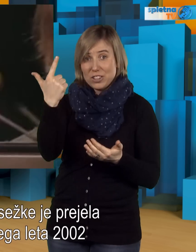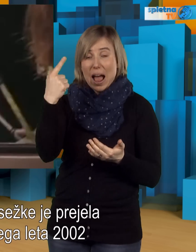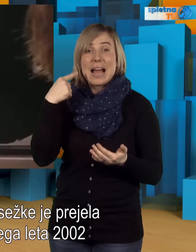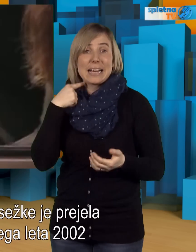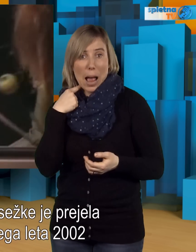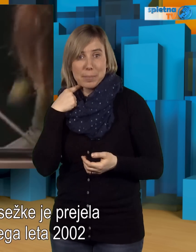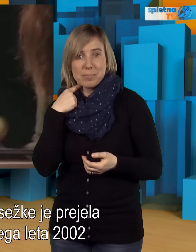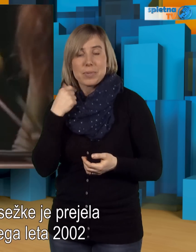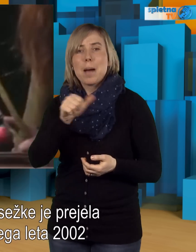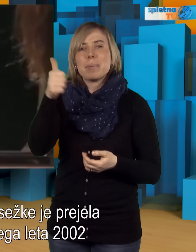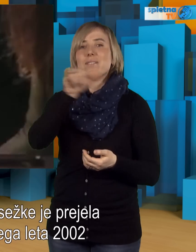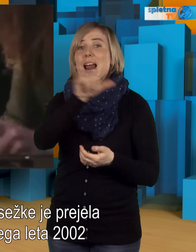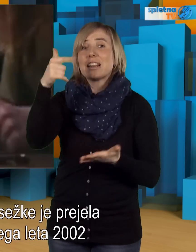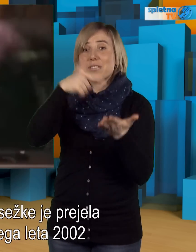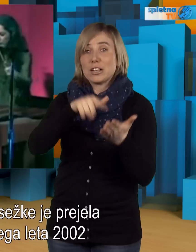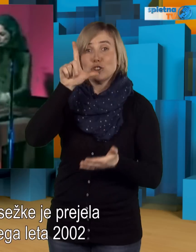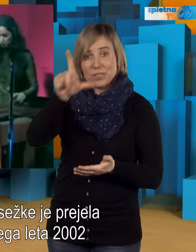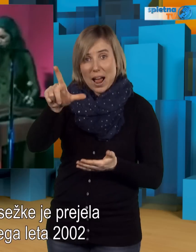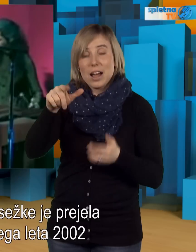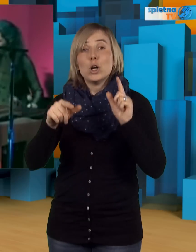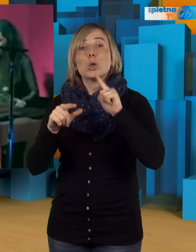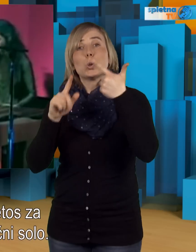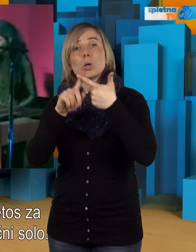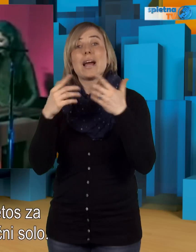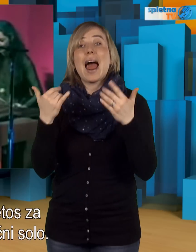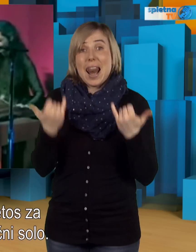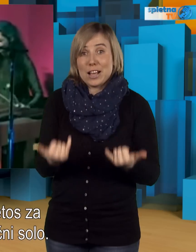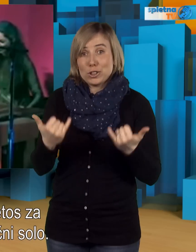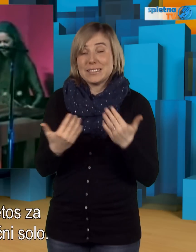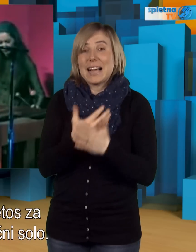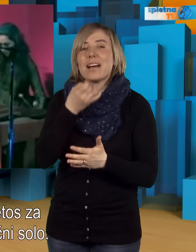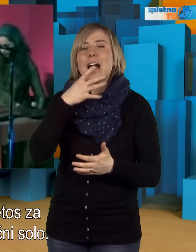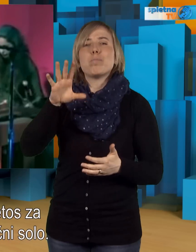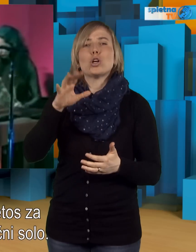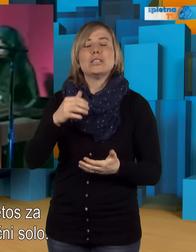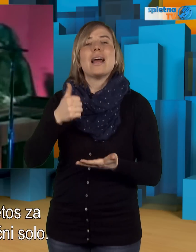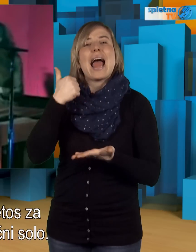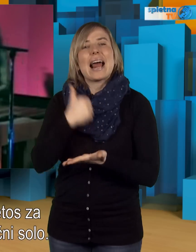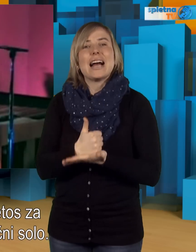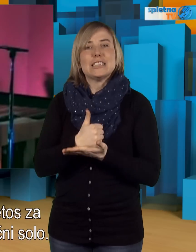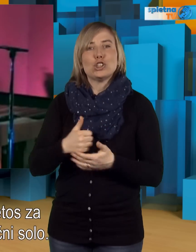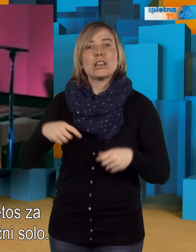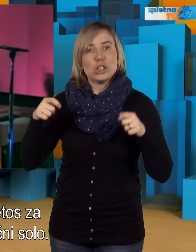Grammyja, prvega leta 2002 in drugega letos za najboljši klasični solo.